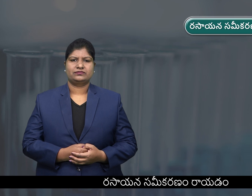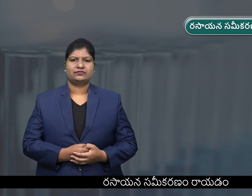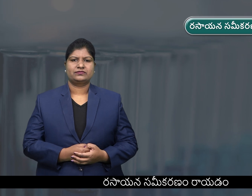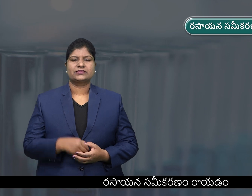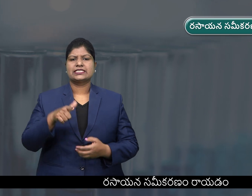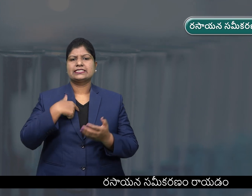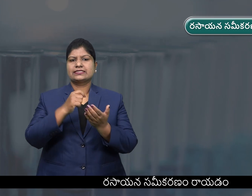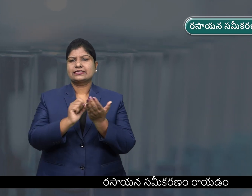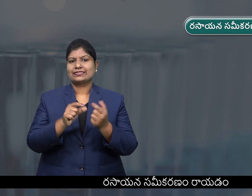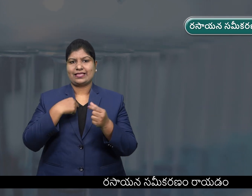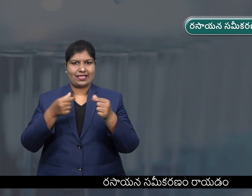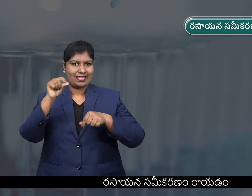రసాయన సమీకరణం రాయడం.